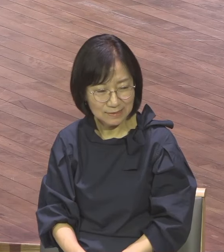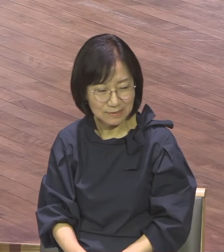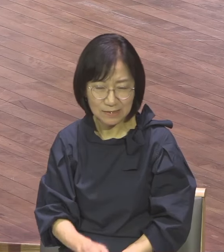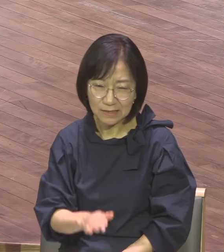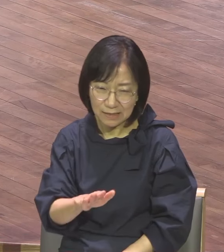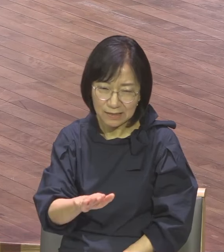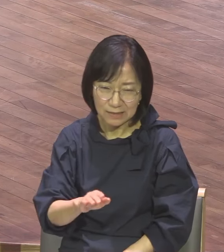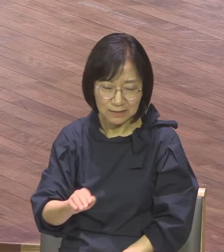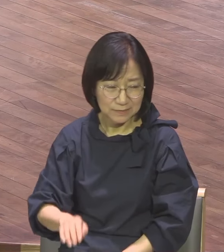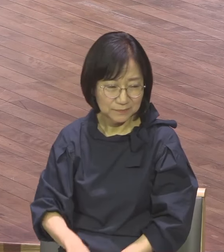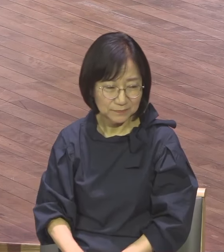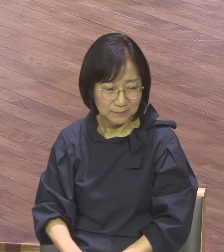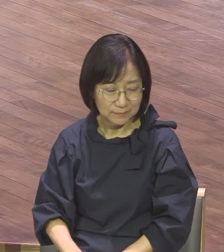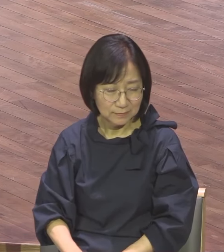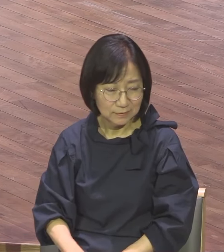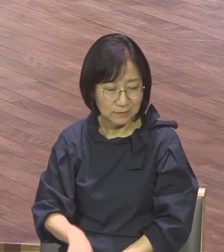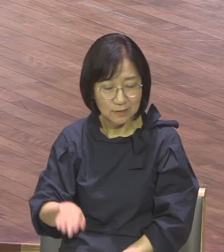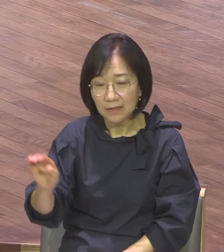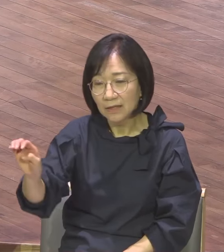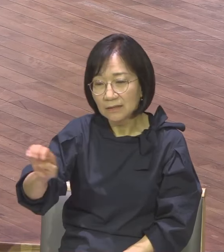유럽이 전전에 복음이 전거되어서